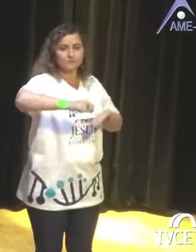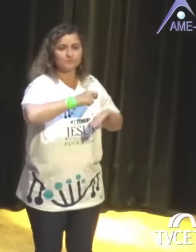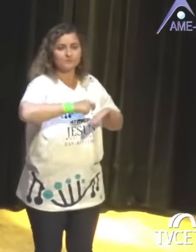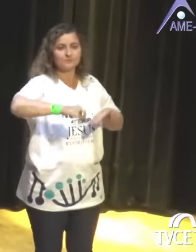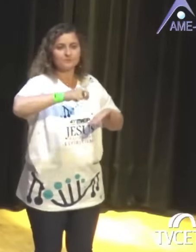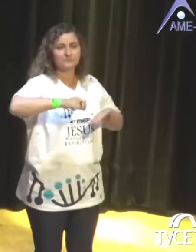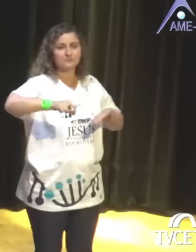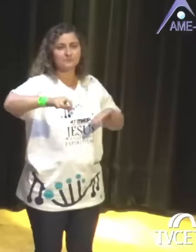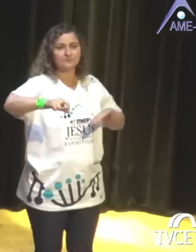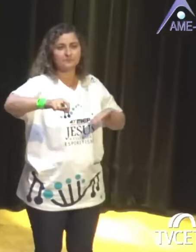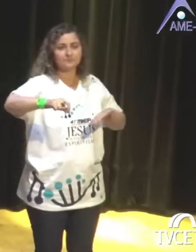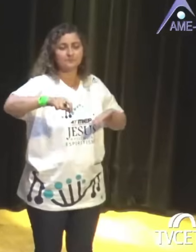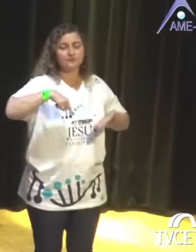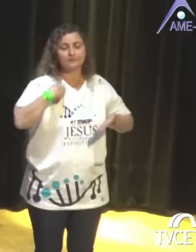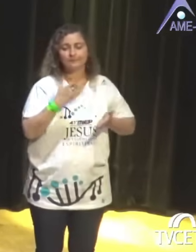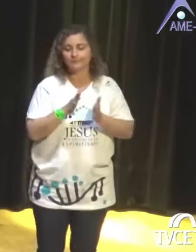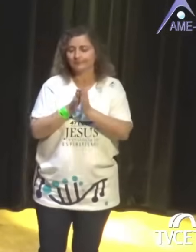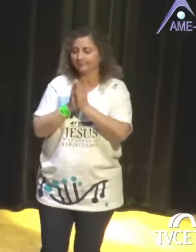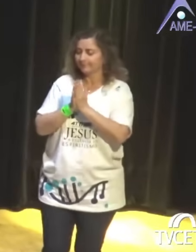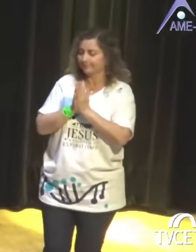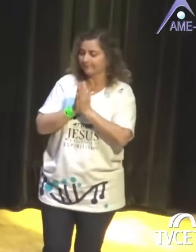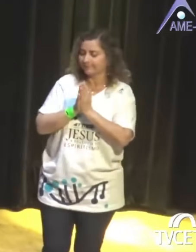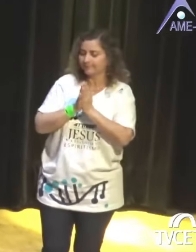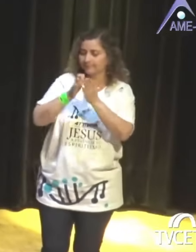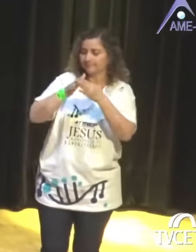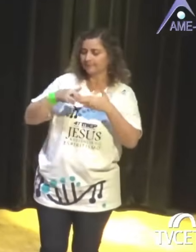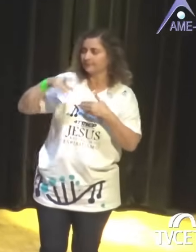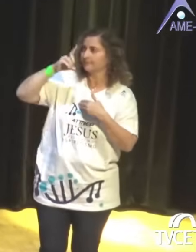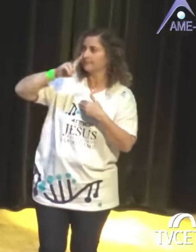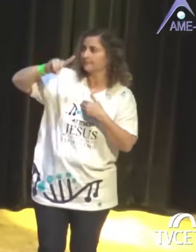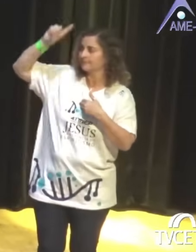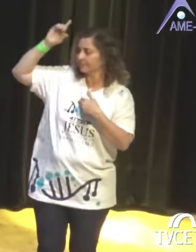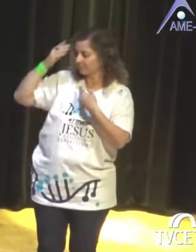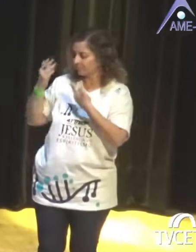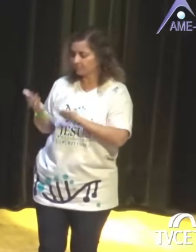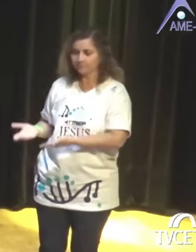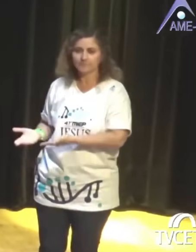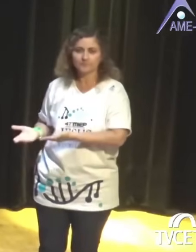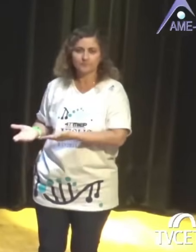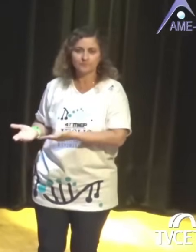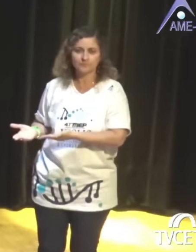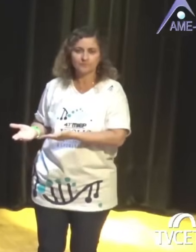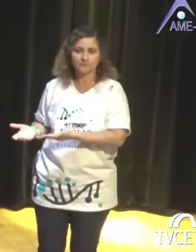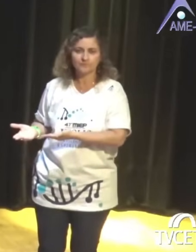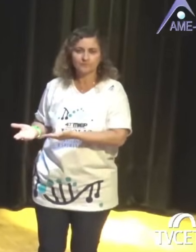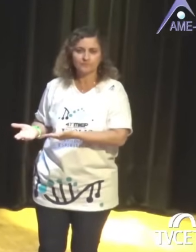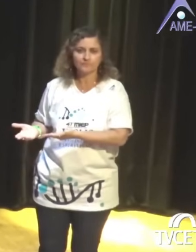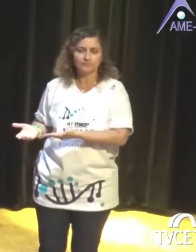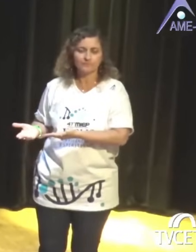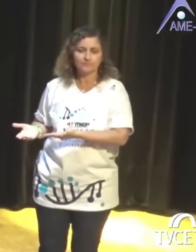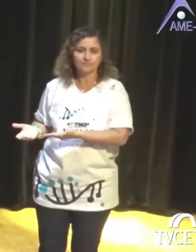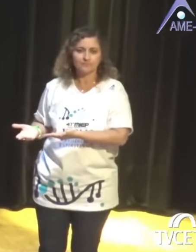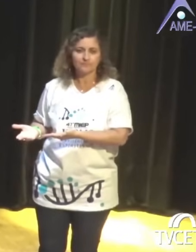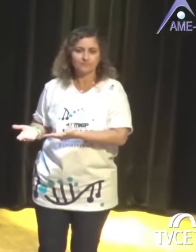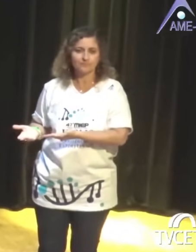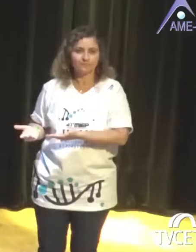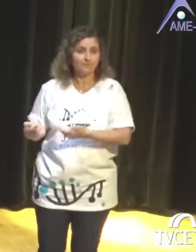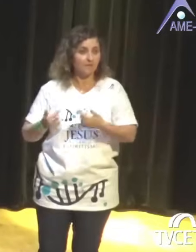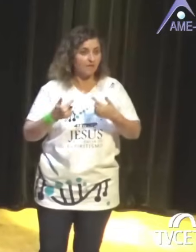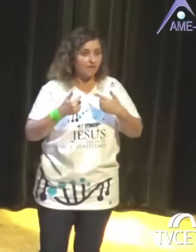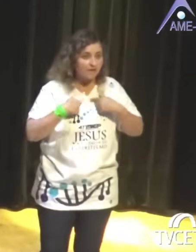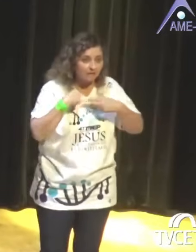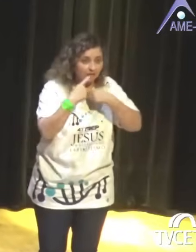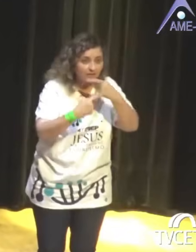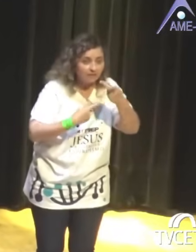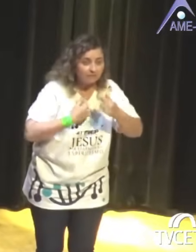inteiro e ora por ela não fui eu não sou eu que tô